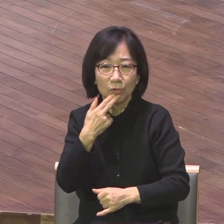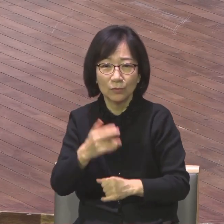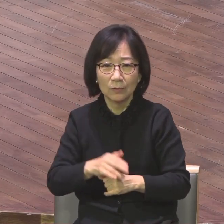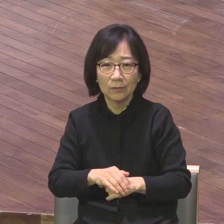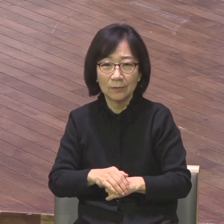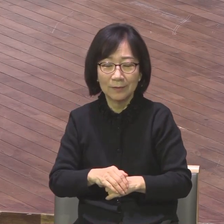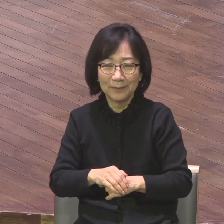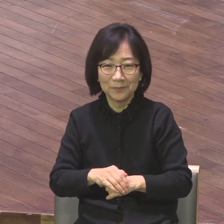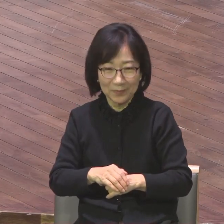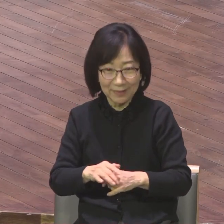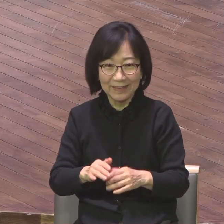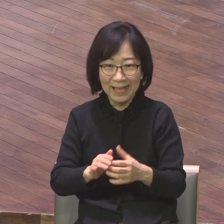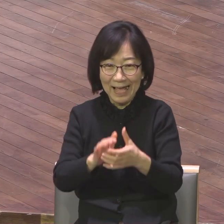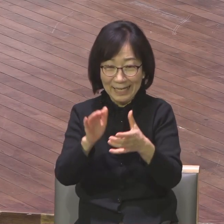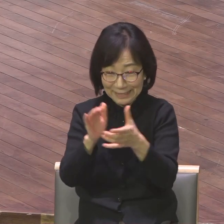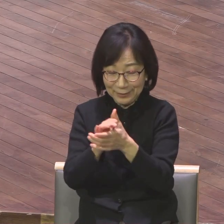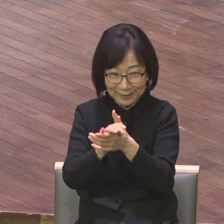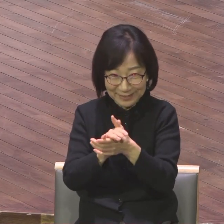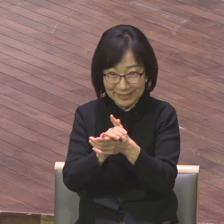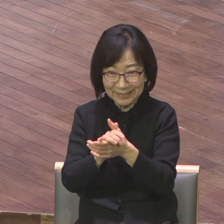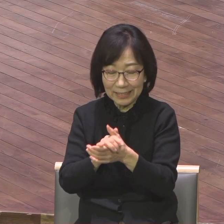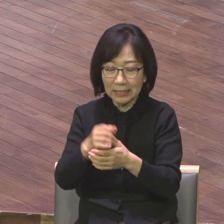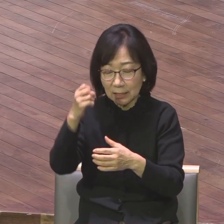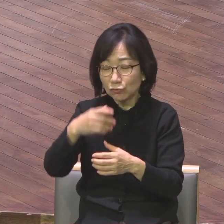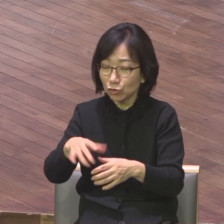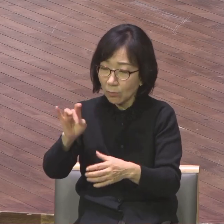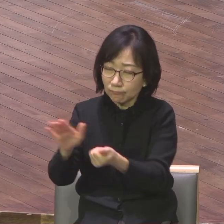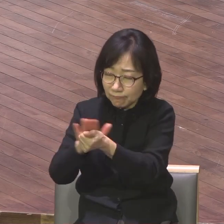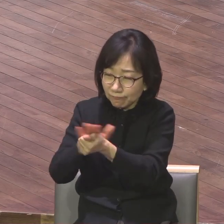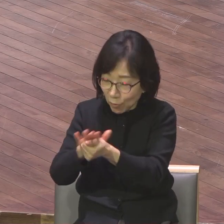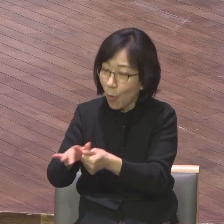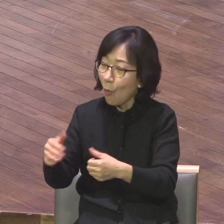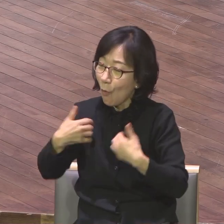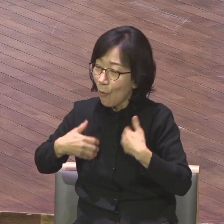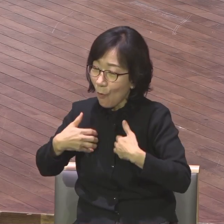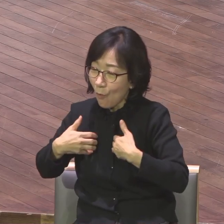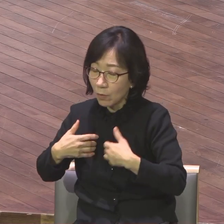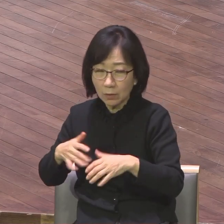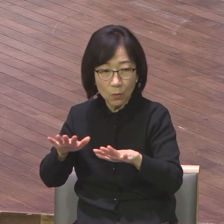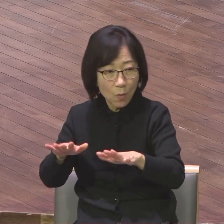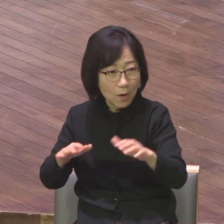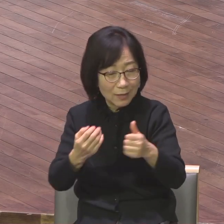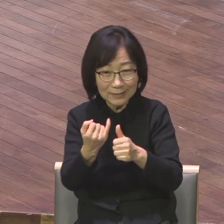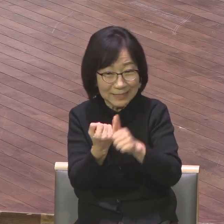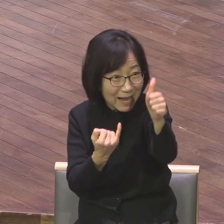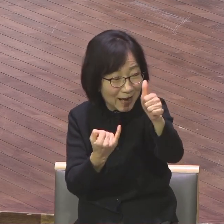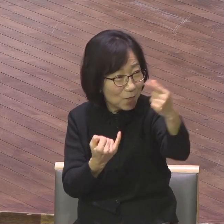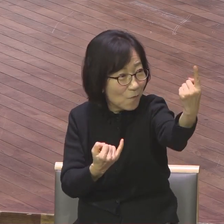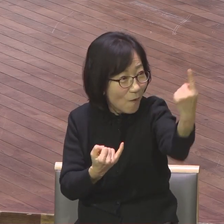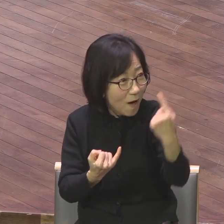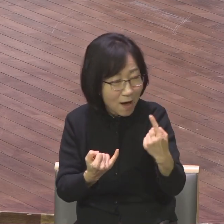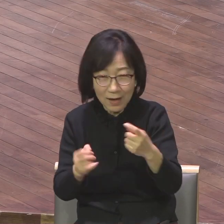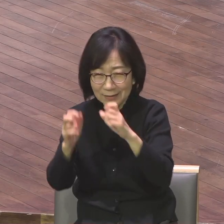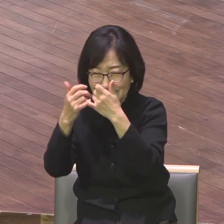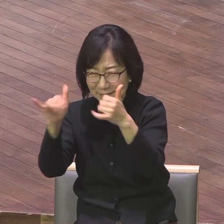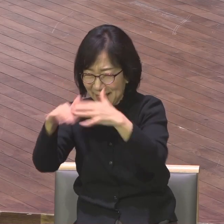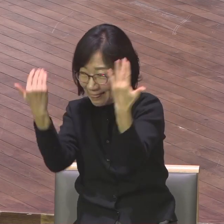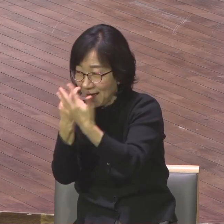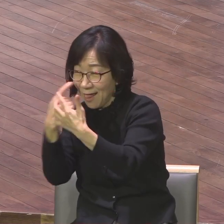신랑 친구는 그 자리에 있는 그 신랑 보면서 기뻐하는 것이 정상이라는 거죠. 신랑 보면